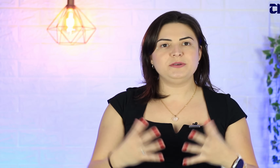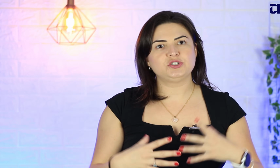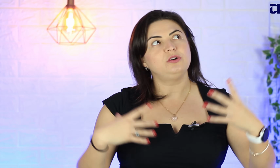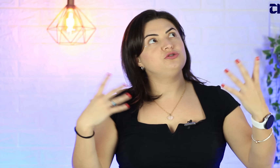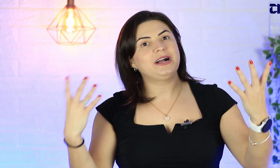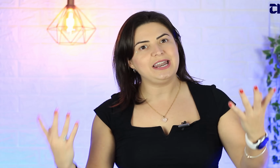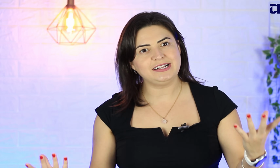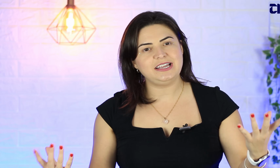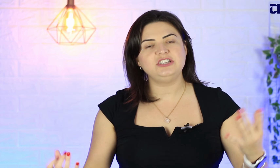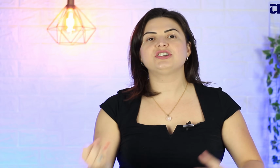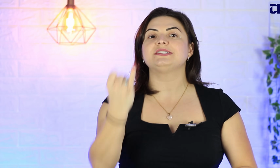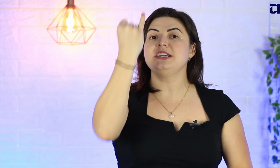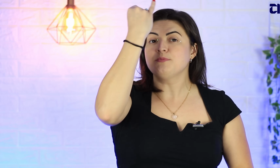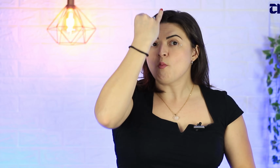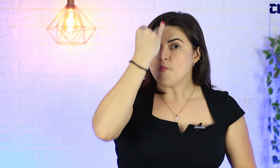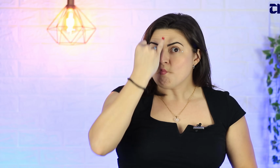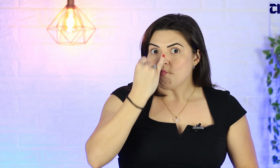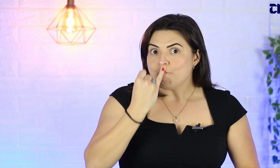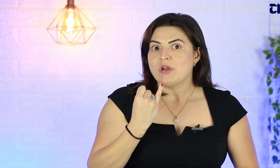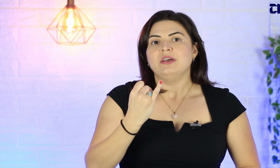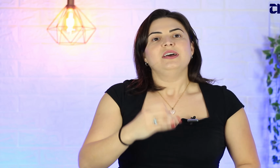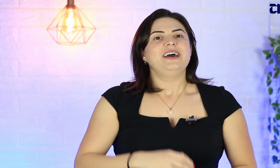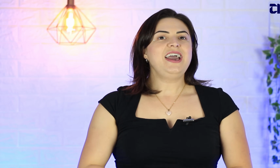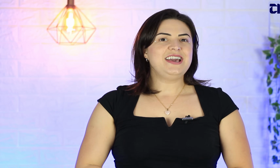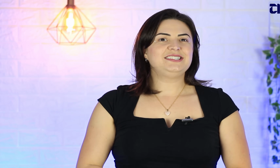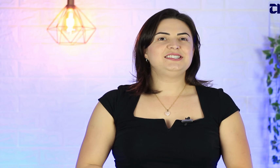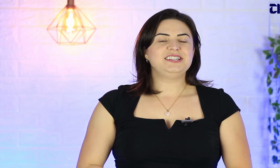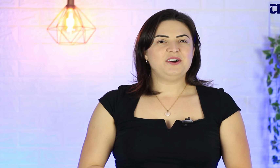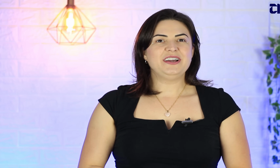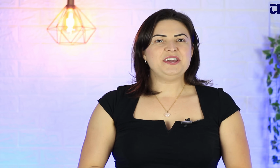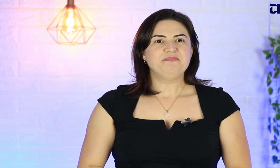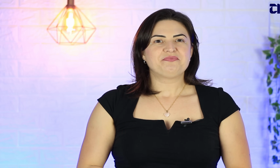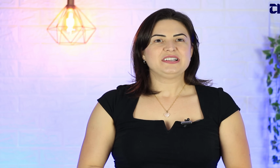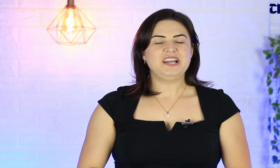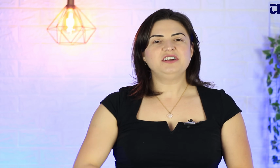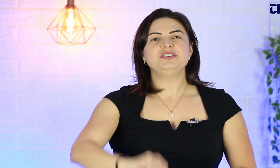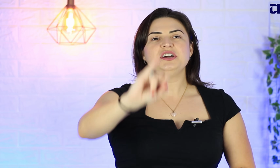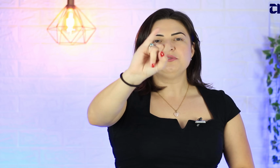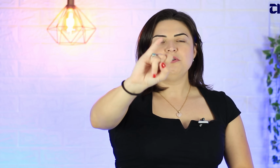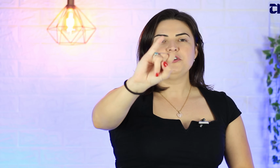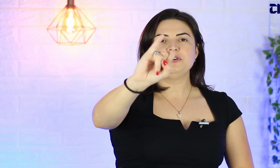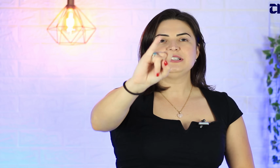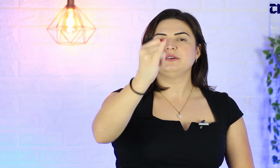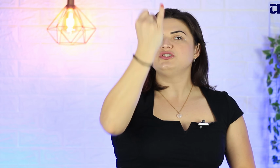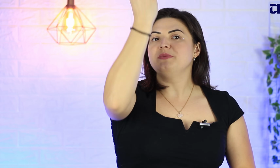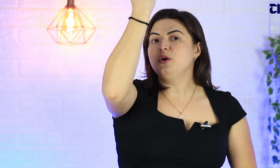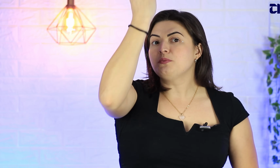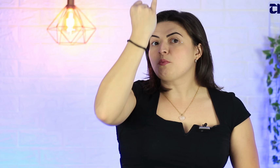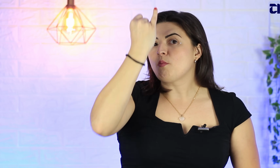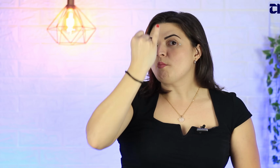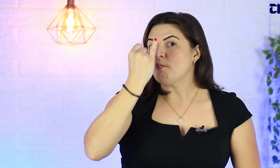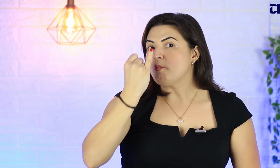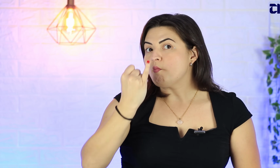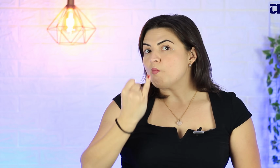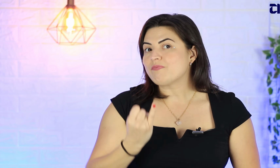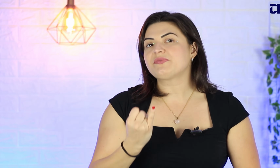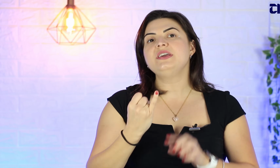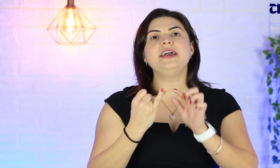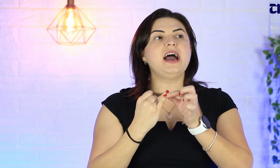uma pessoa, de uma característica assim, é esse sinal aqui, certo? Então, configuração de mão. E aí,